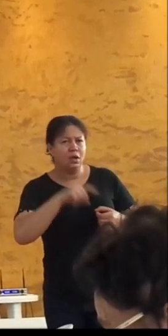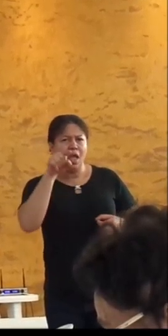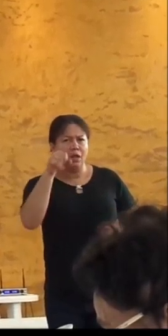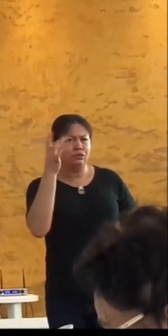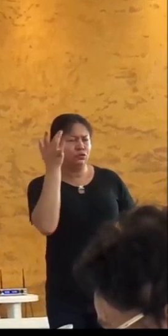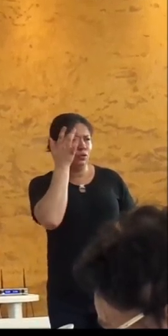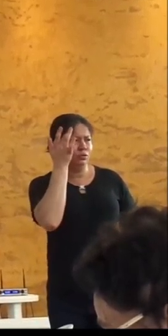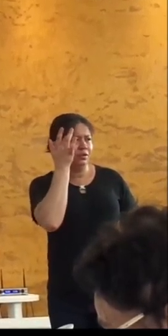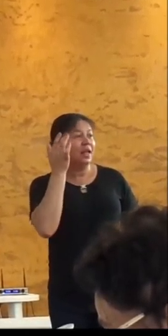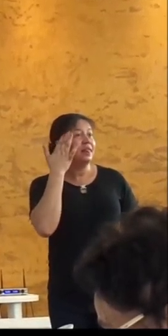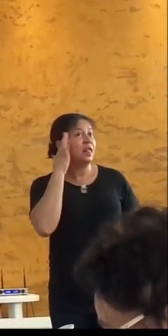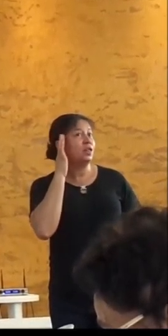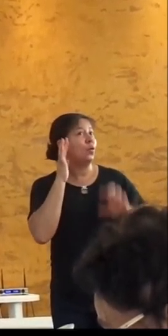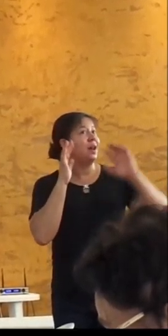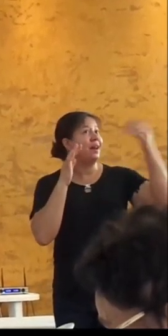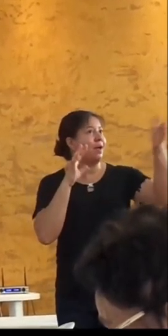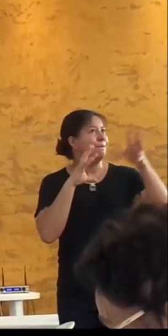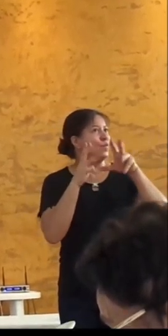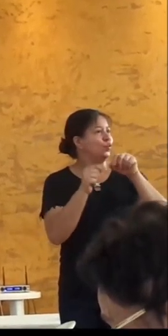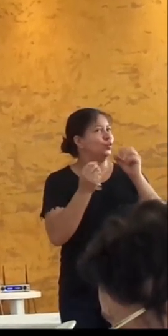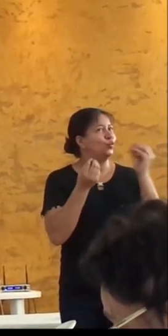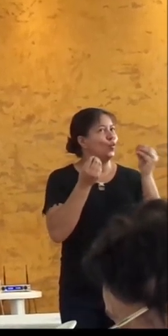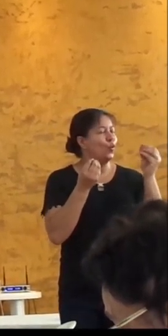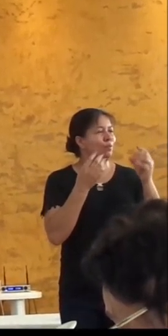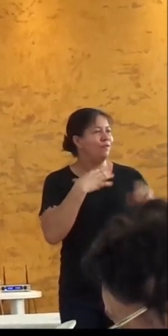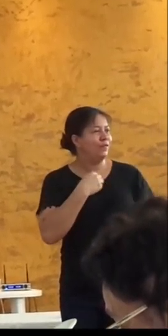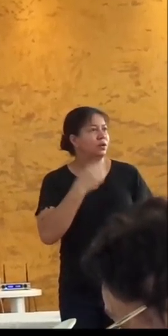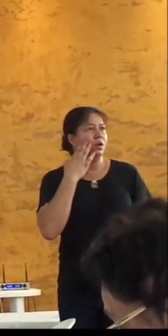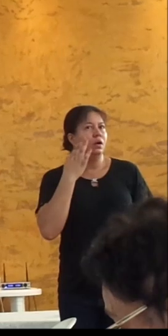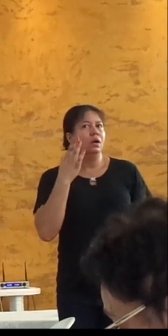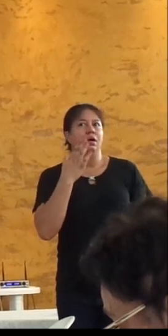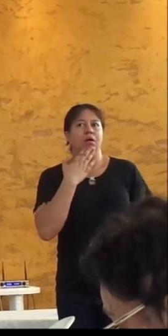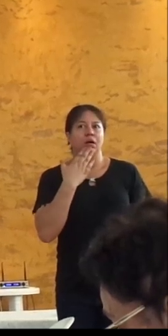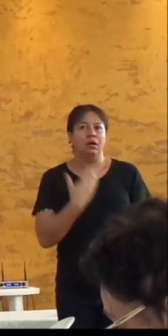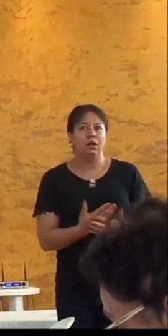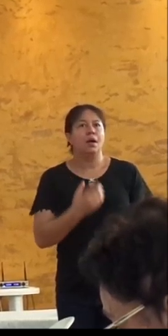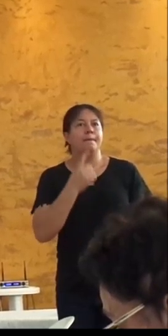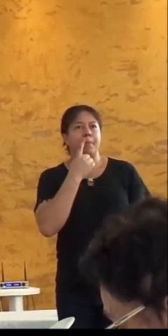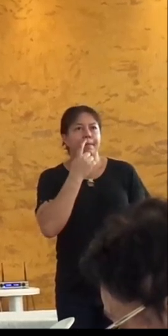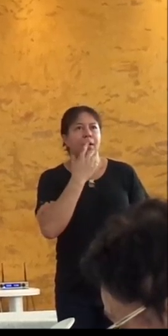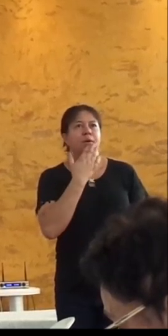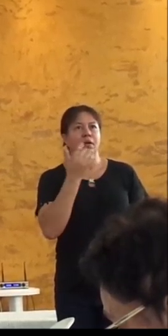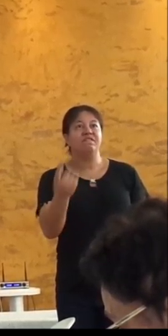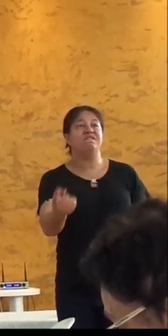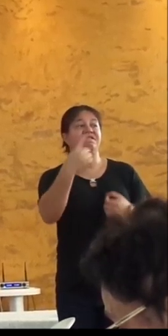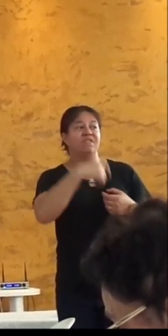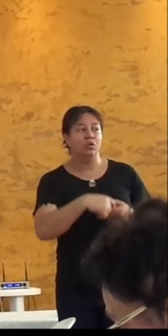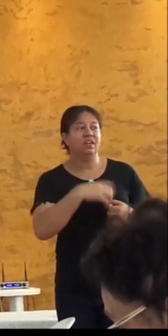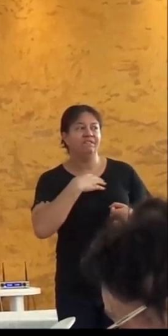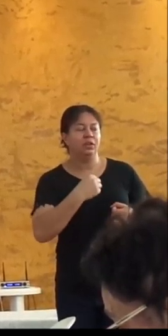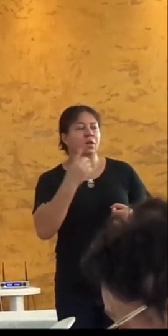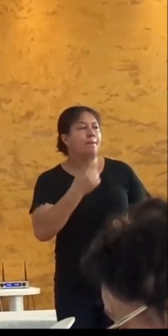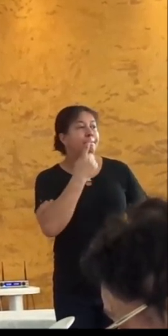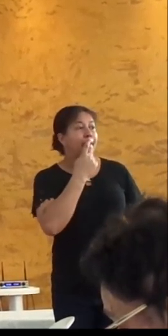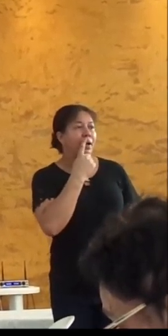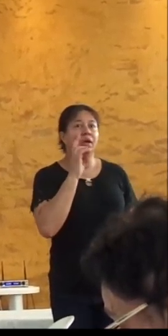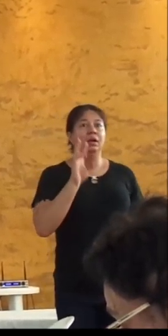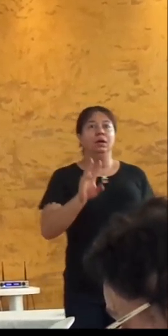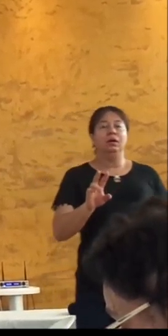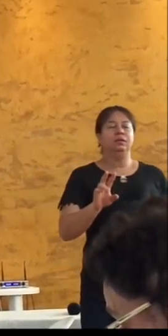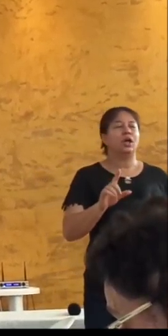amadurecido, entendeu como é que era o mundo e que o pai tinha os melhores conselhos, quando o filho volta, o que que ele fala? Está em